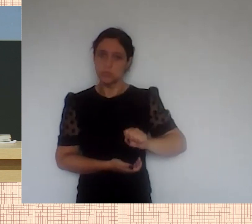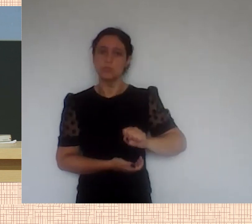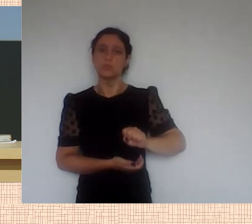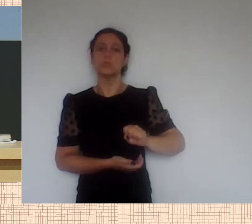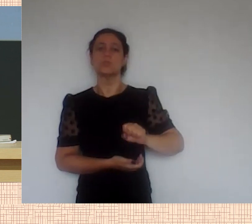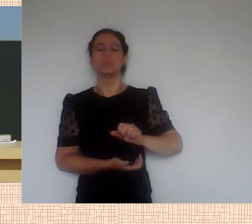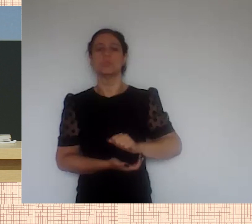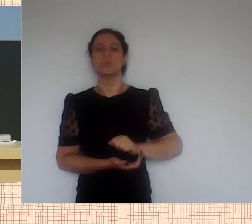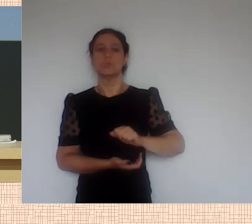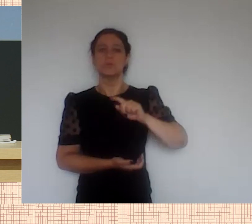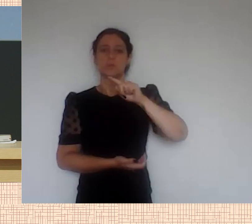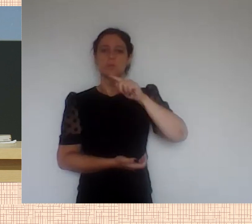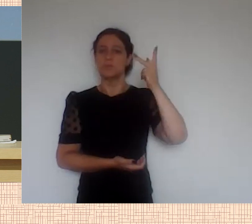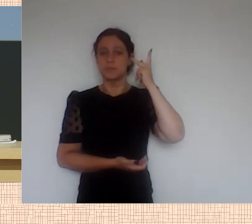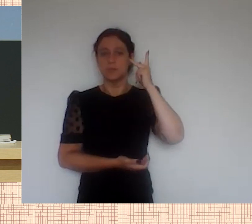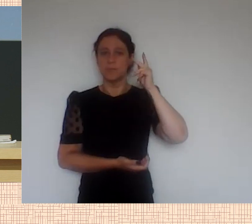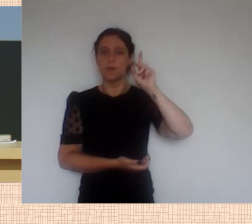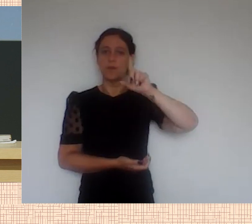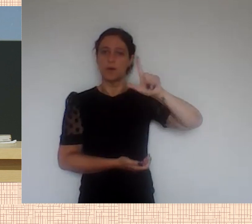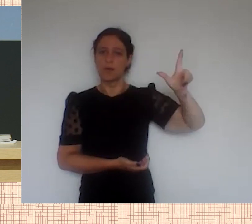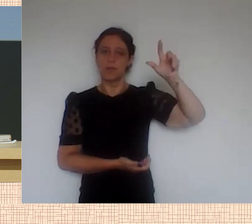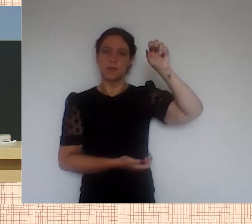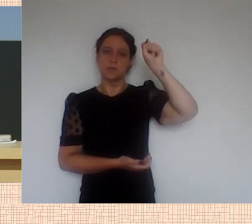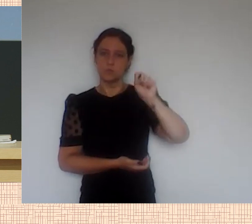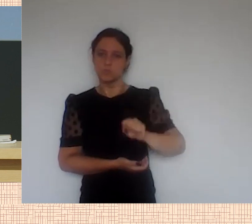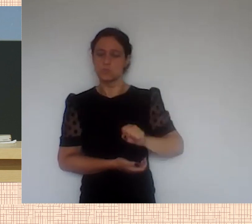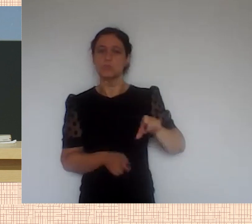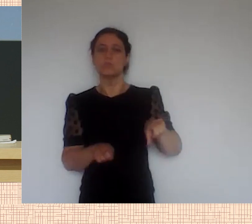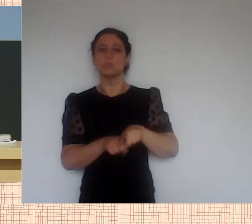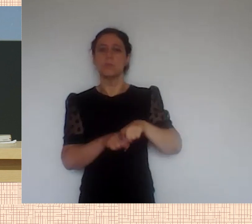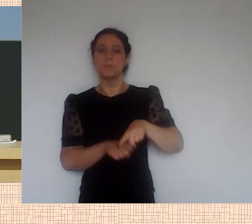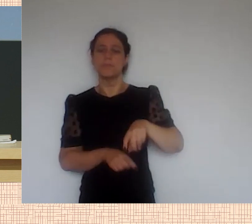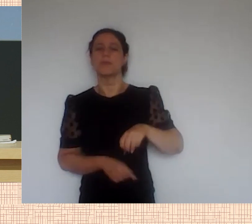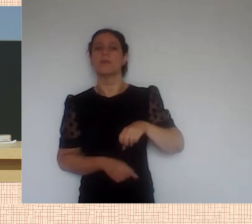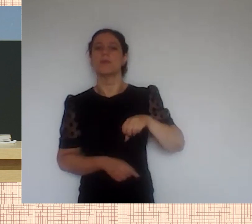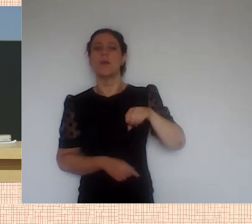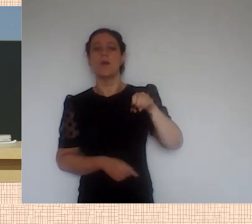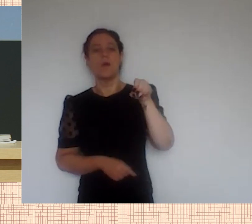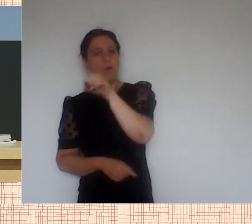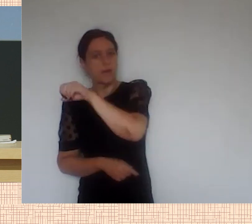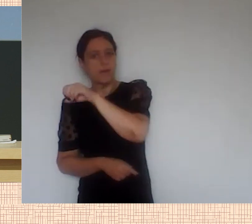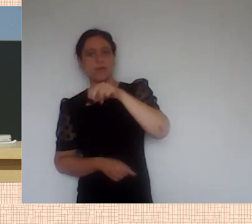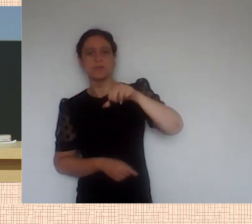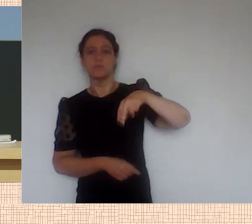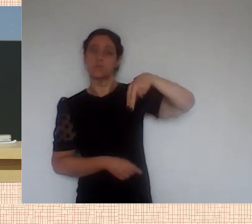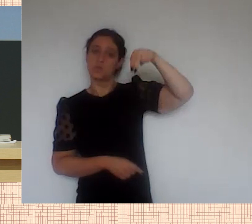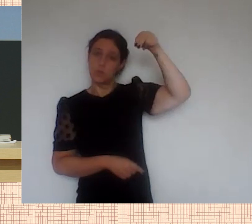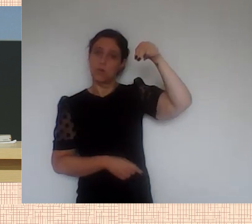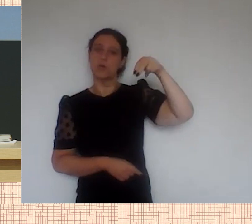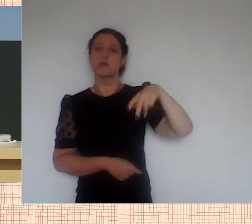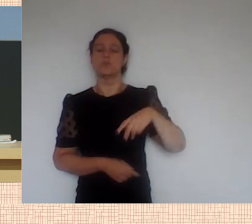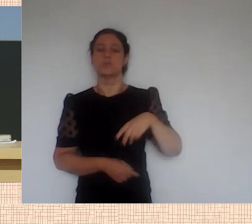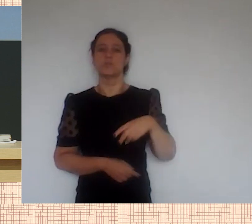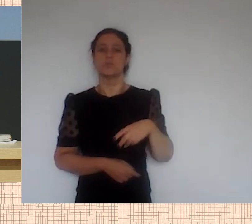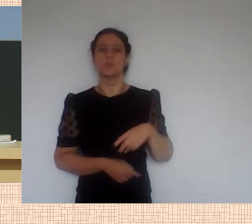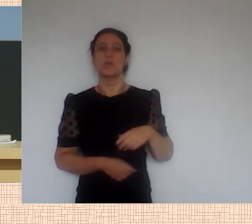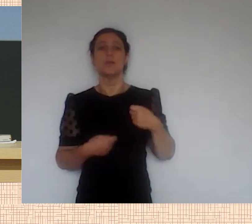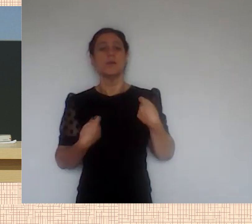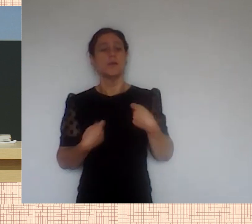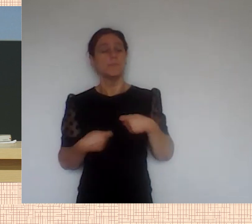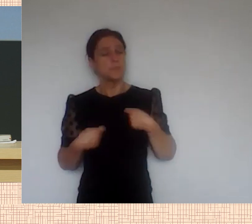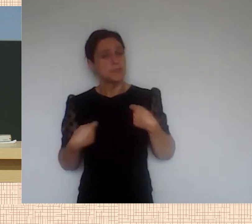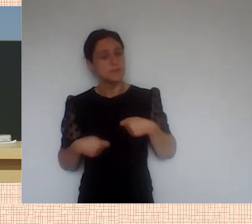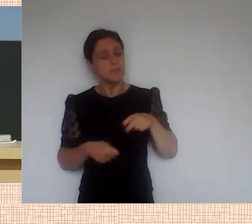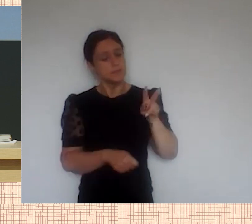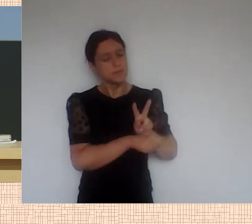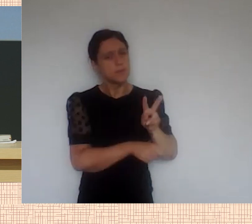zona norte também, e o centro de São Paulo. Irmão, certamente nós podemos, se a gente buscar, nós vamos encontrar